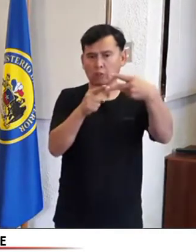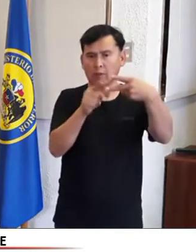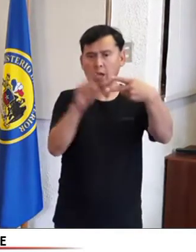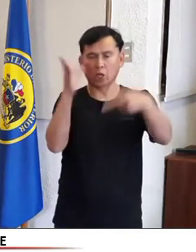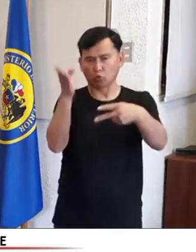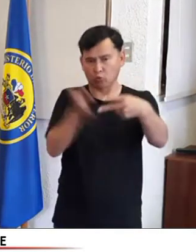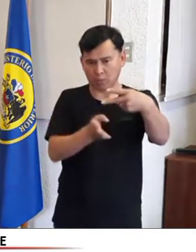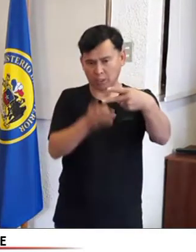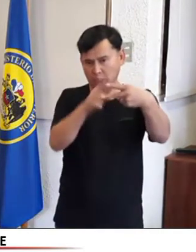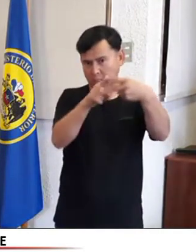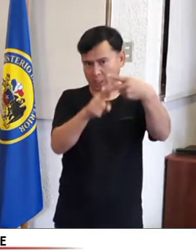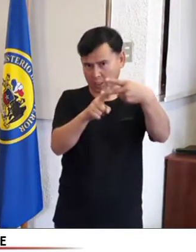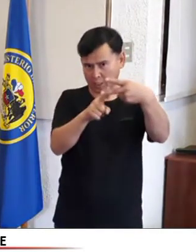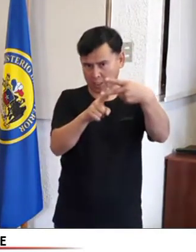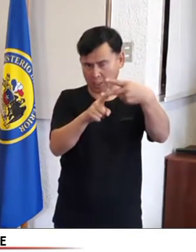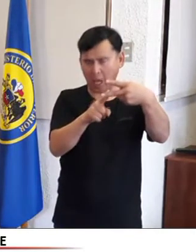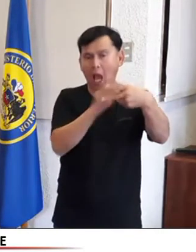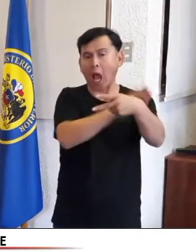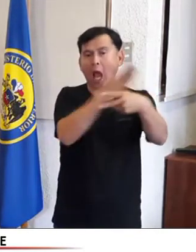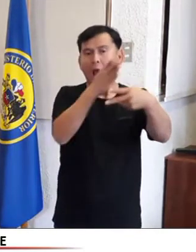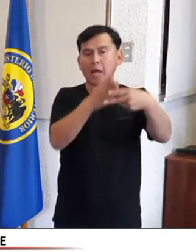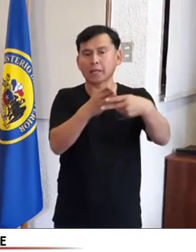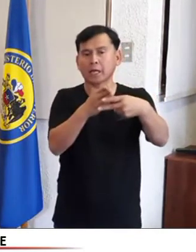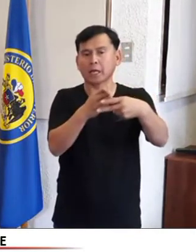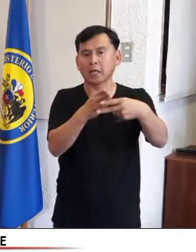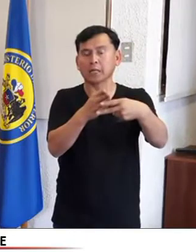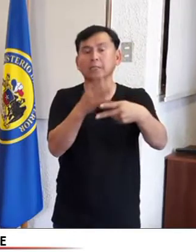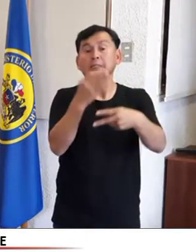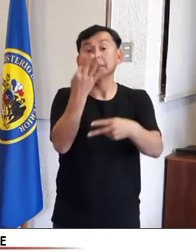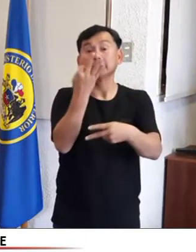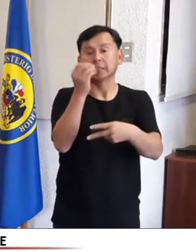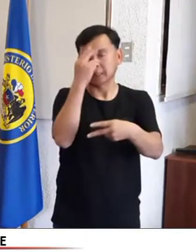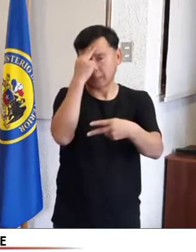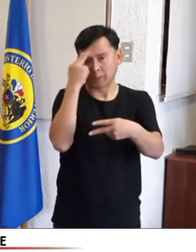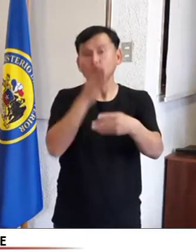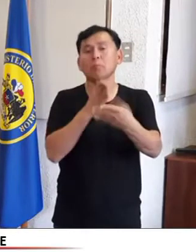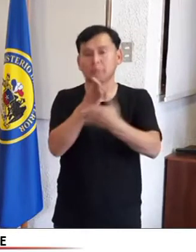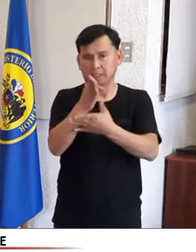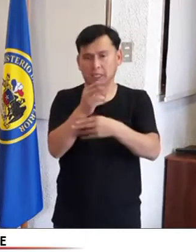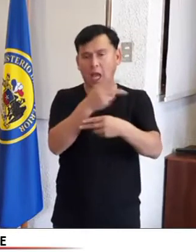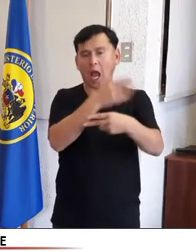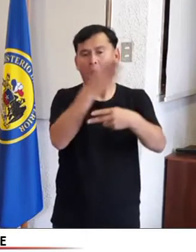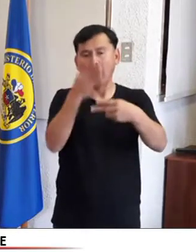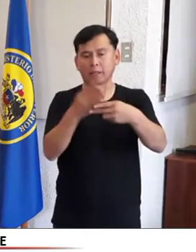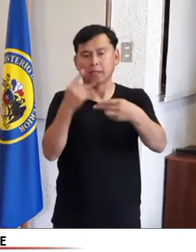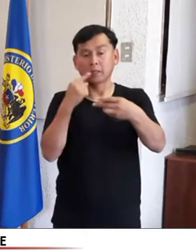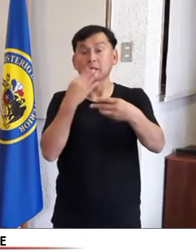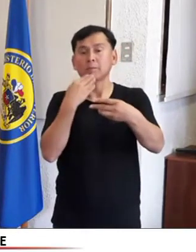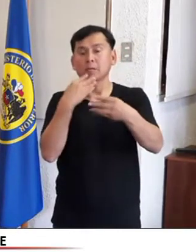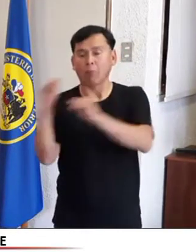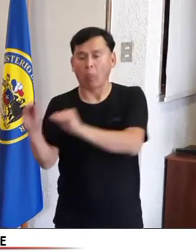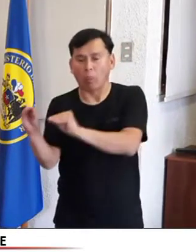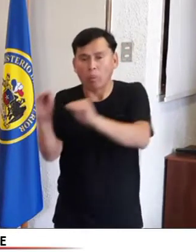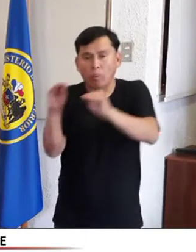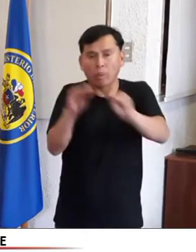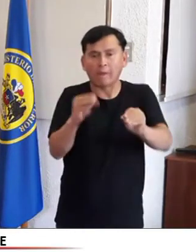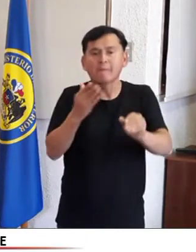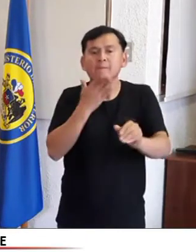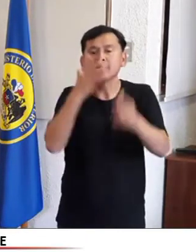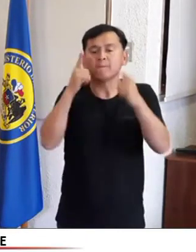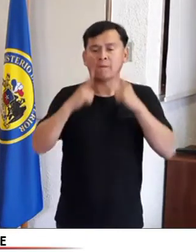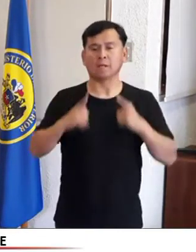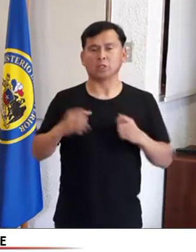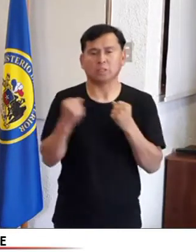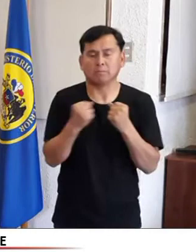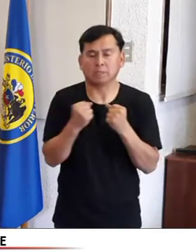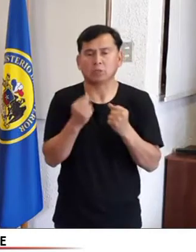2 semanas, por lo tanto, a contar del 30 de marzo. Asimismo, se adelanta el periodo de vacaciones de invierno,